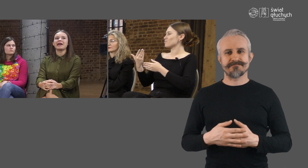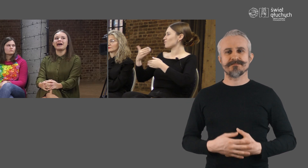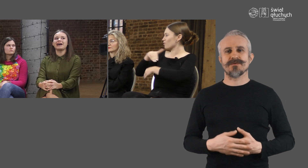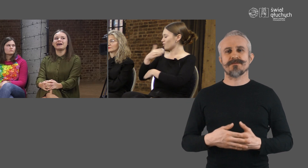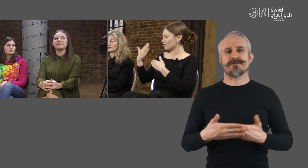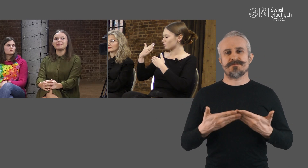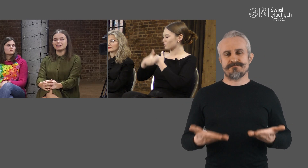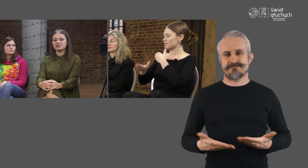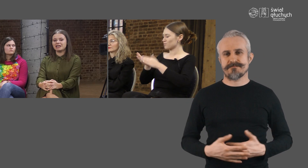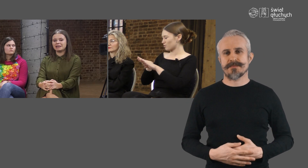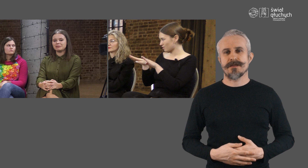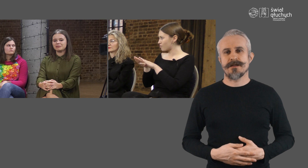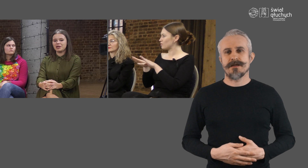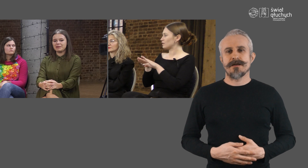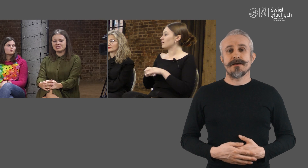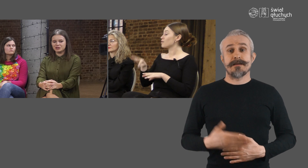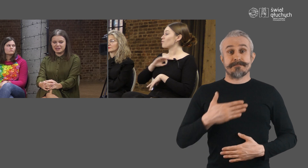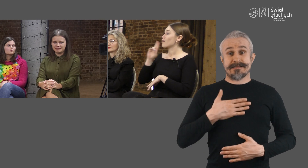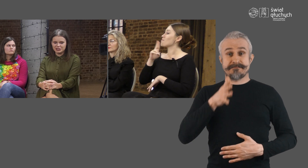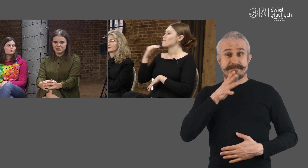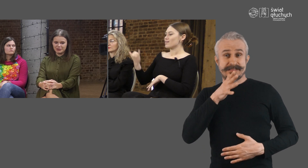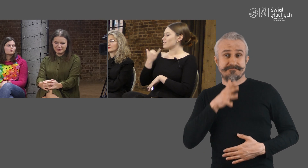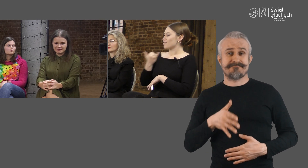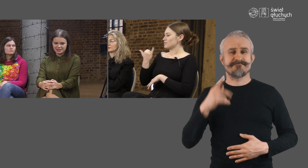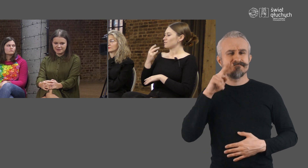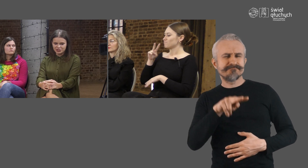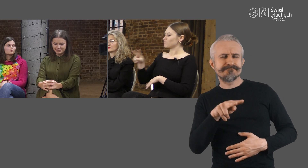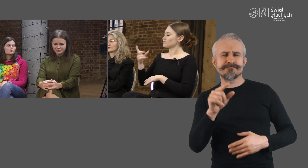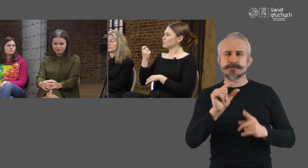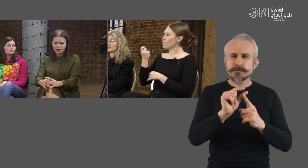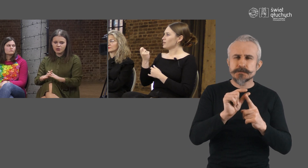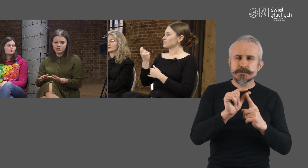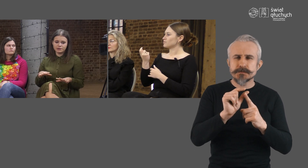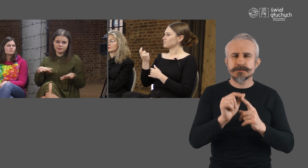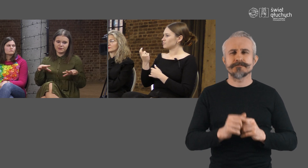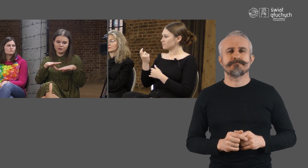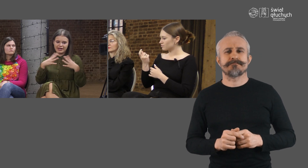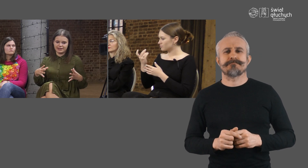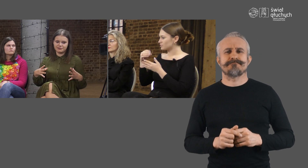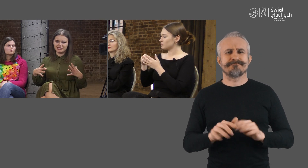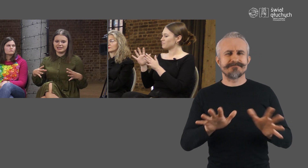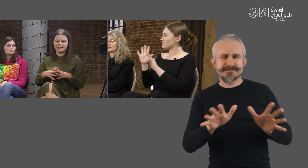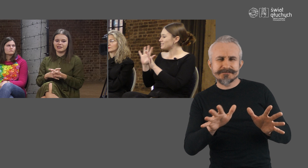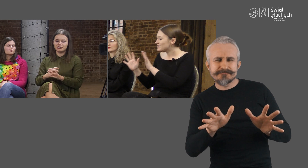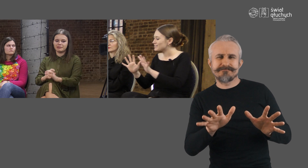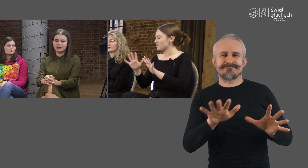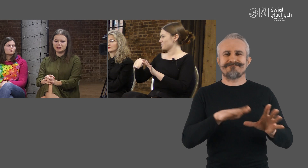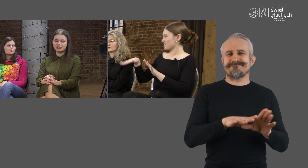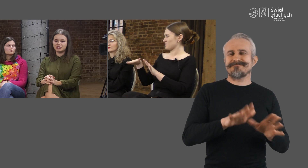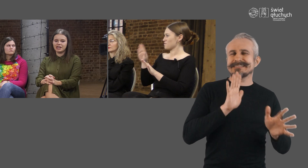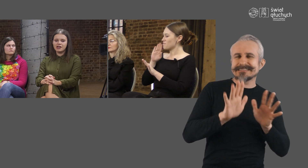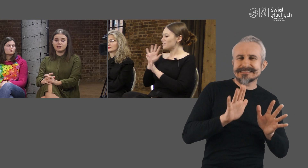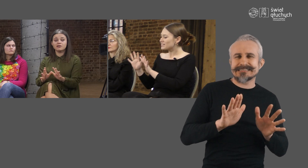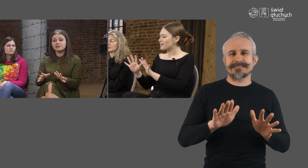podstawówki. Także moja mama zawsze patrzyła pod perspektywę, że to wychowania dziecka, tak? Czyli mam